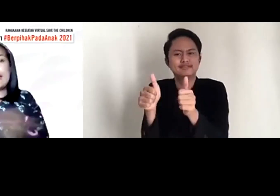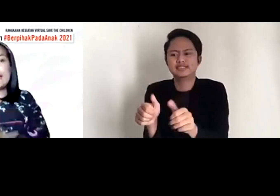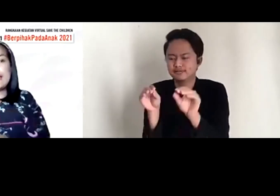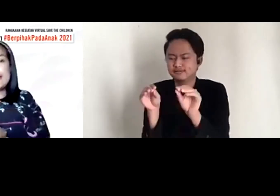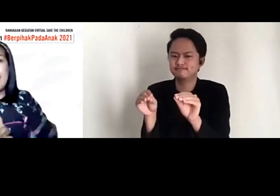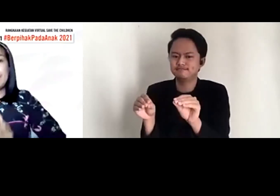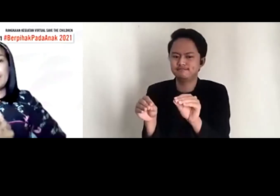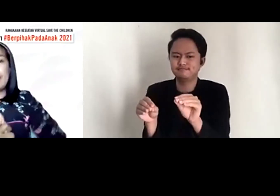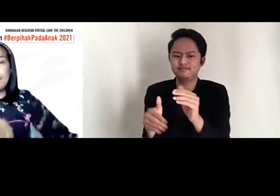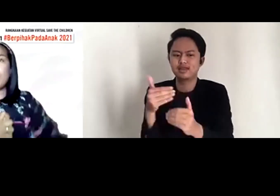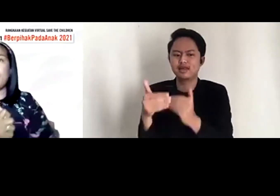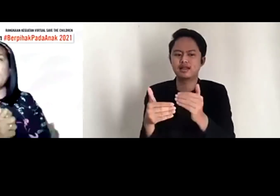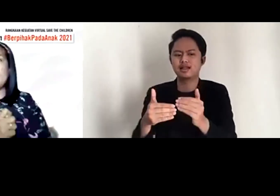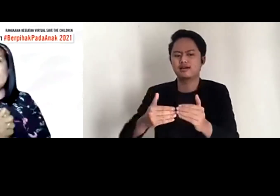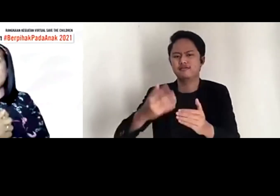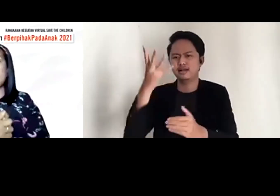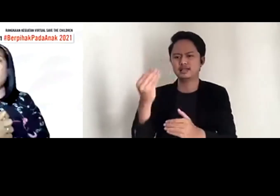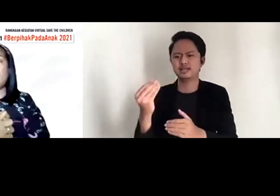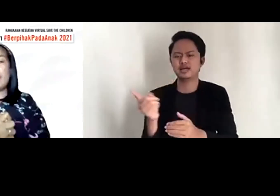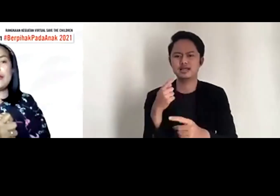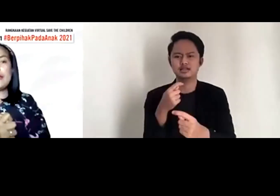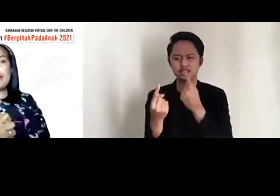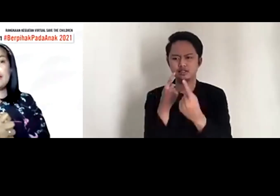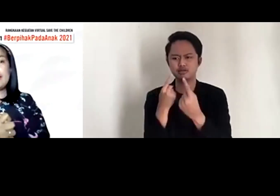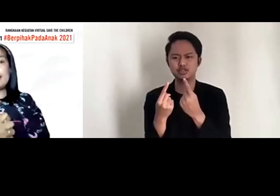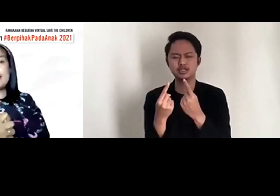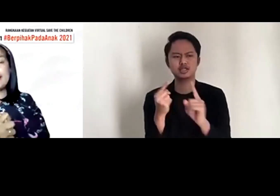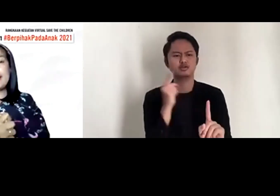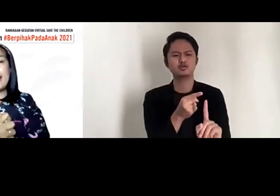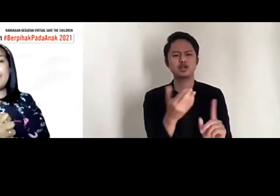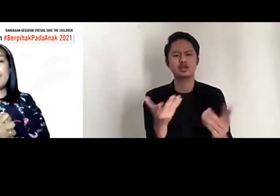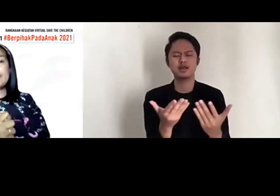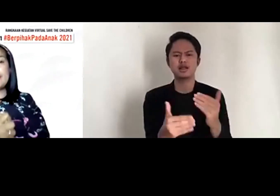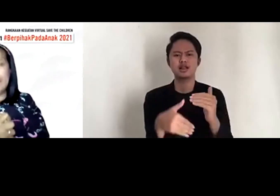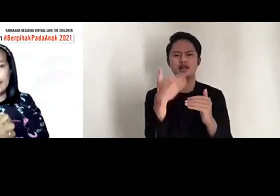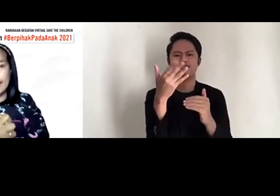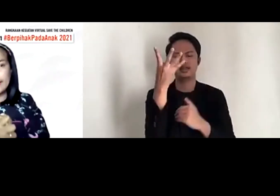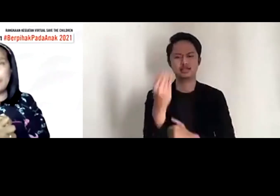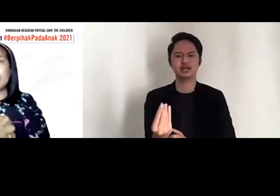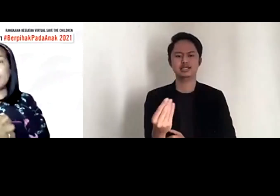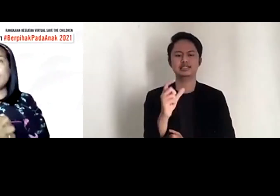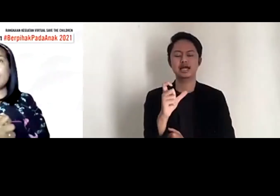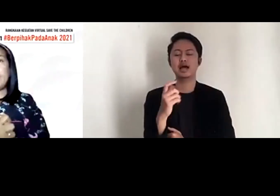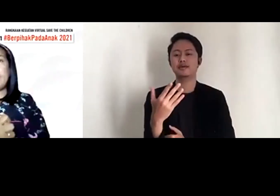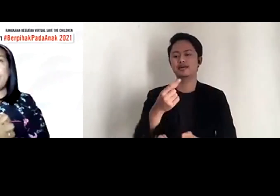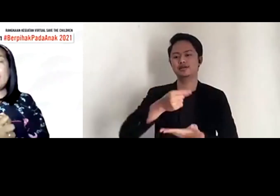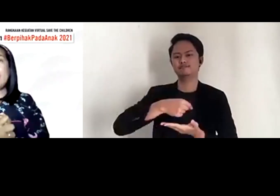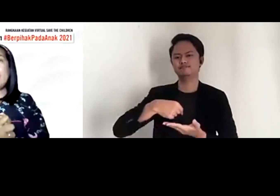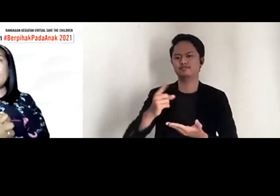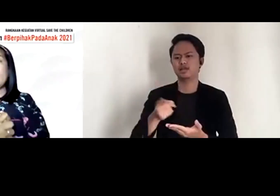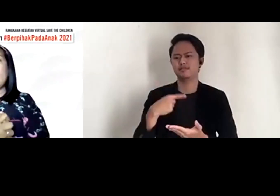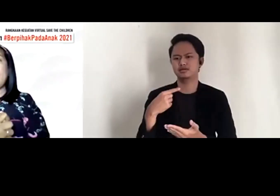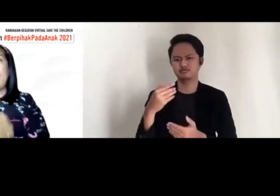ditangani di tingkat desa. Kami berkoordinasi untuk menanganinya di tingkat desa dengan catatan kami terus